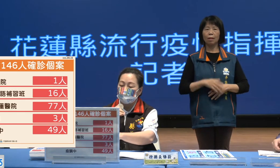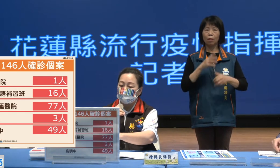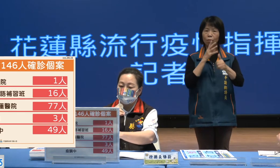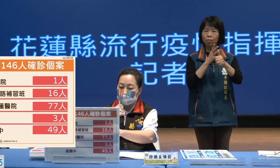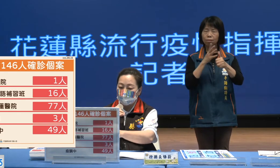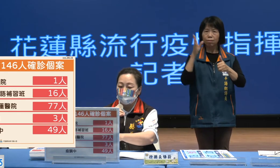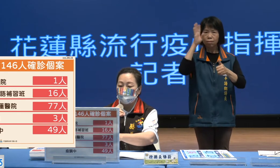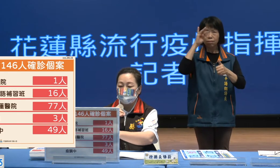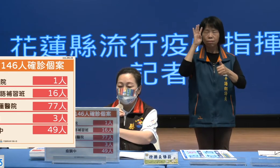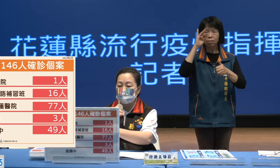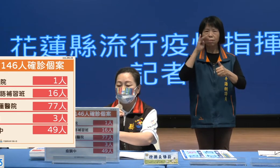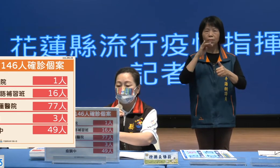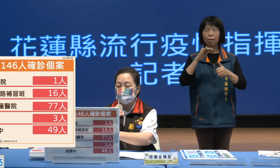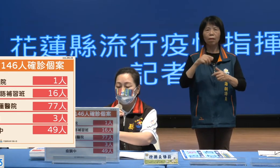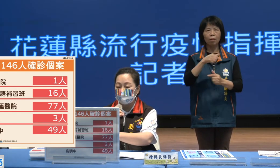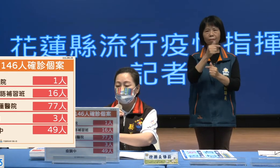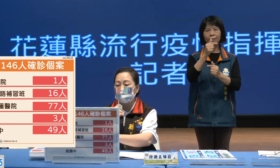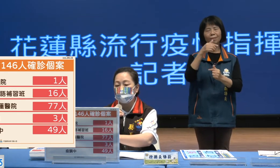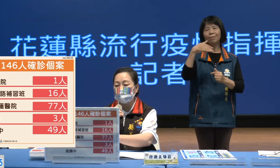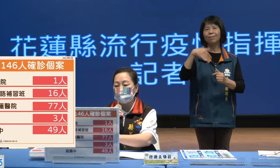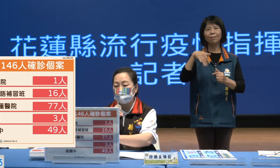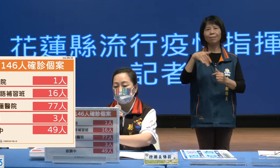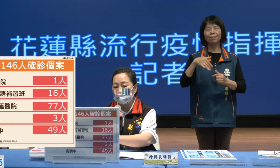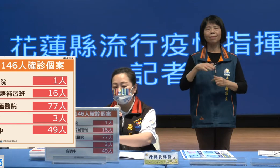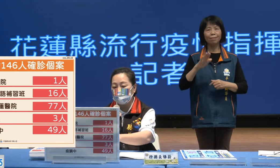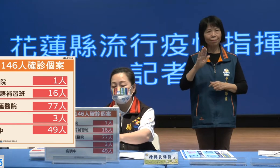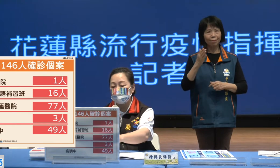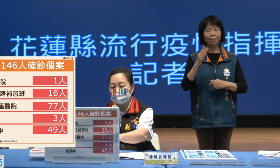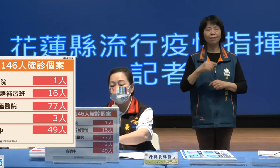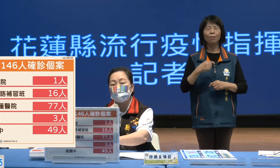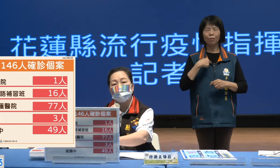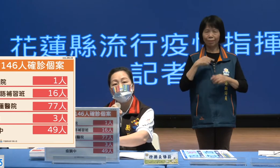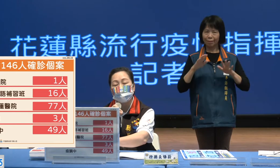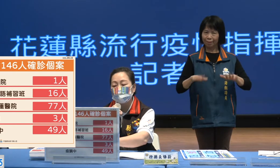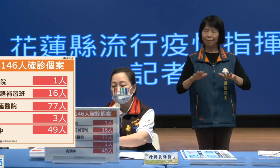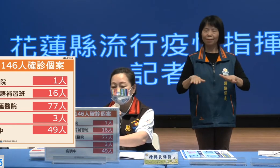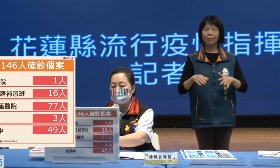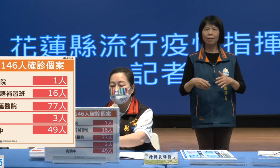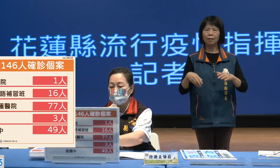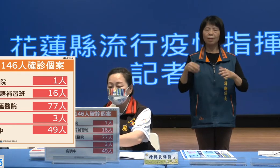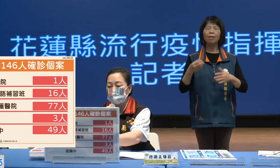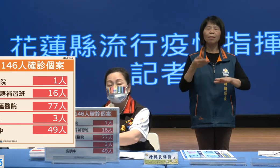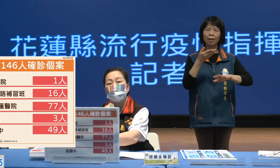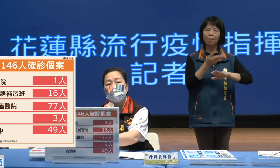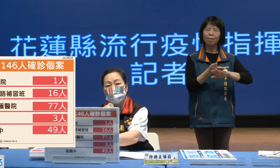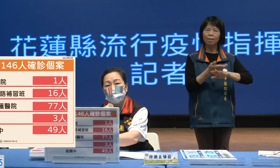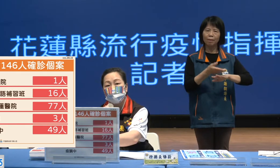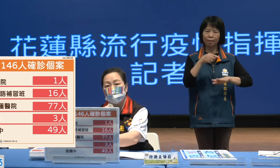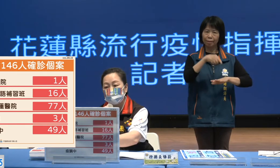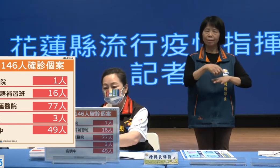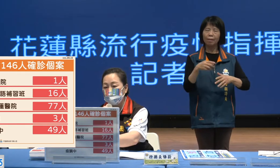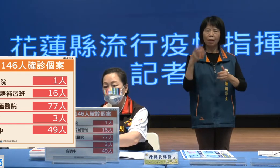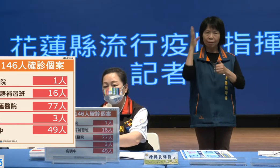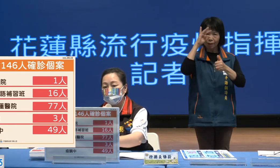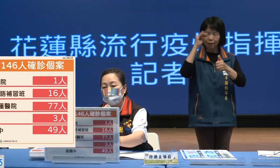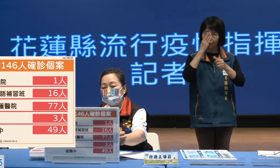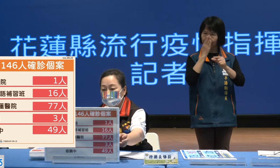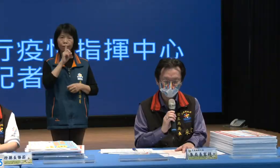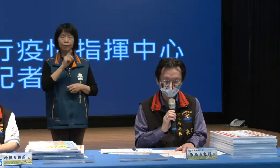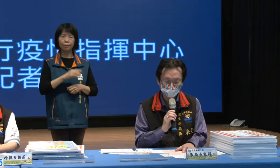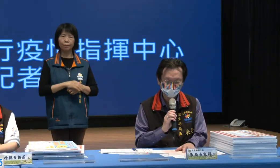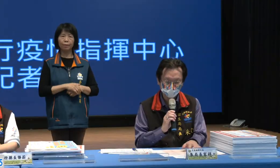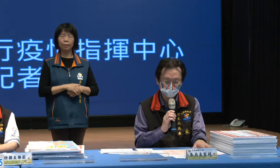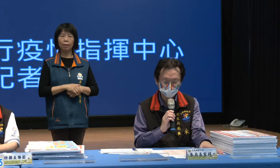中还没有完成完整的疫调，所以我们先把它放在疫调中的人数里